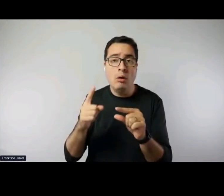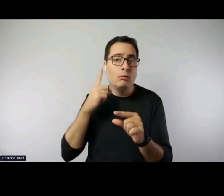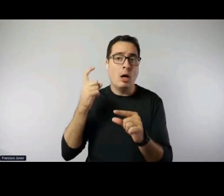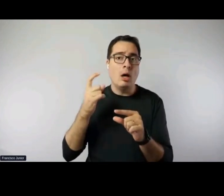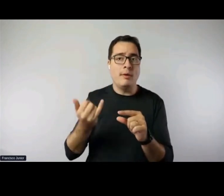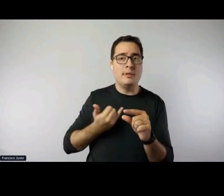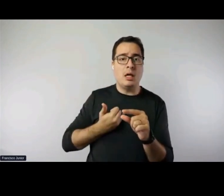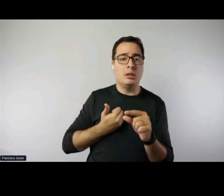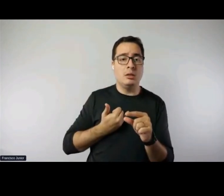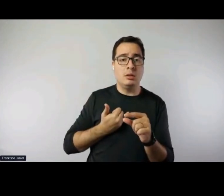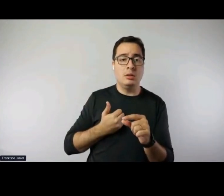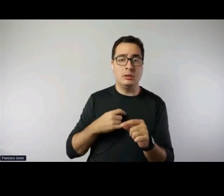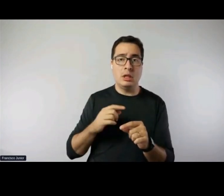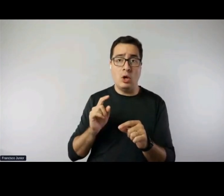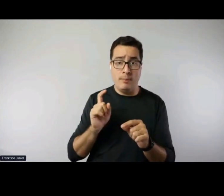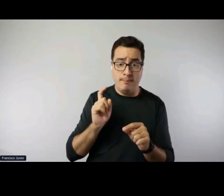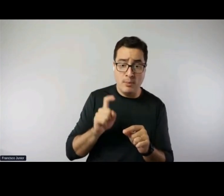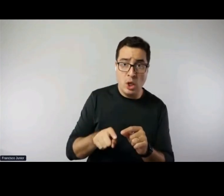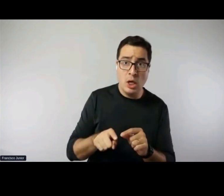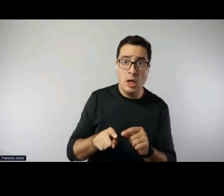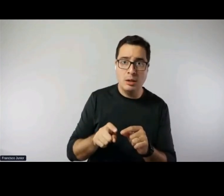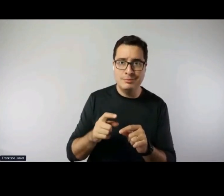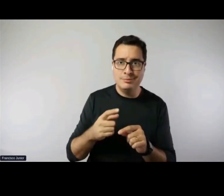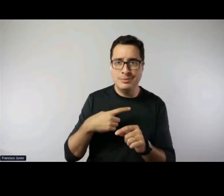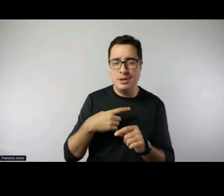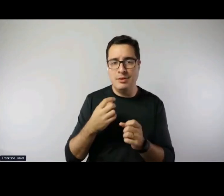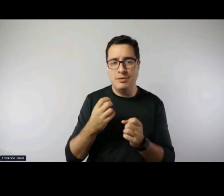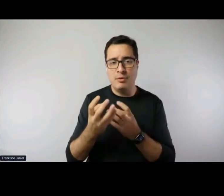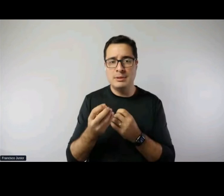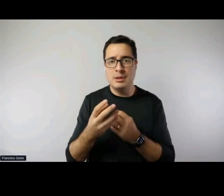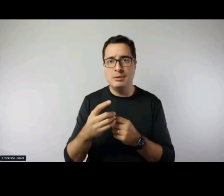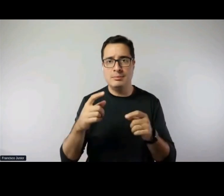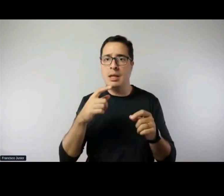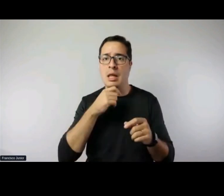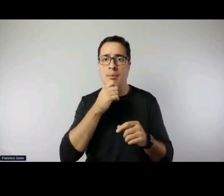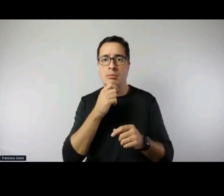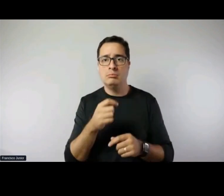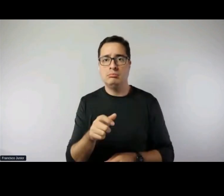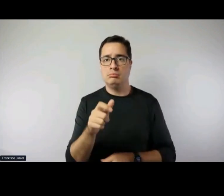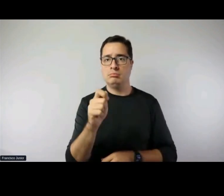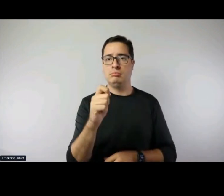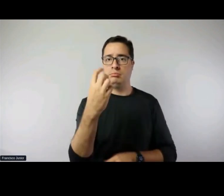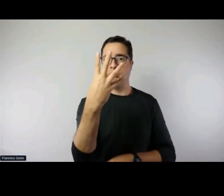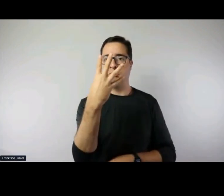se a pessoa colocou o reconhecimento facial